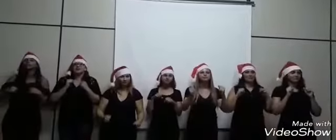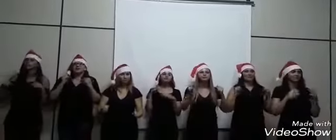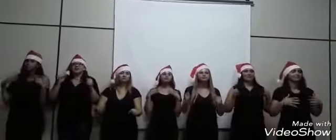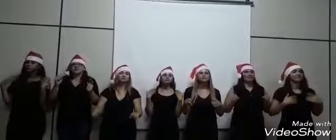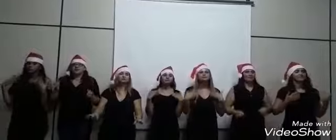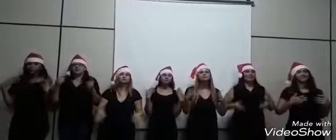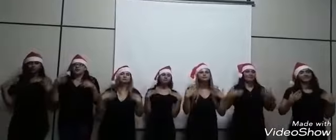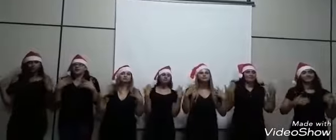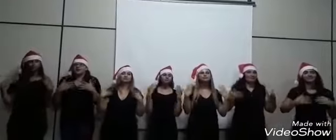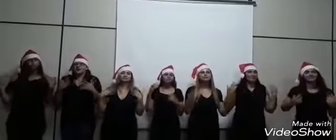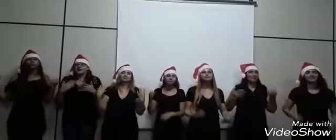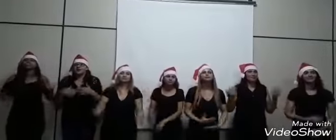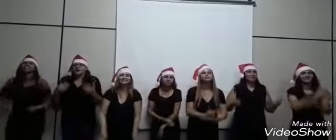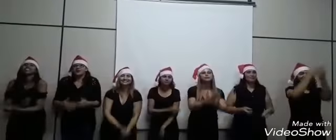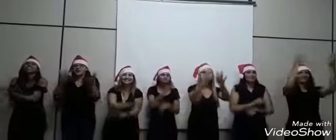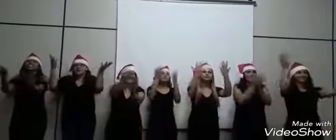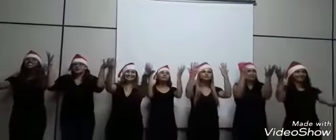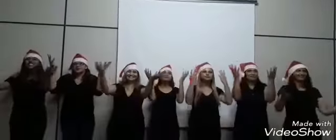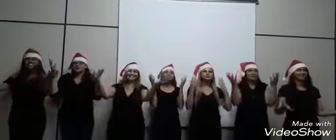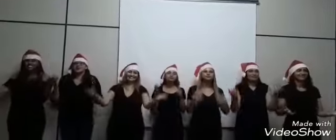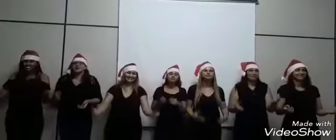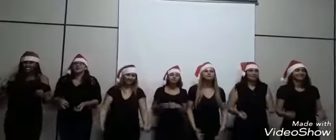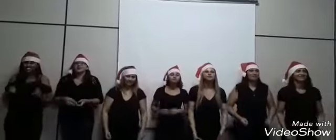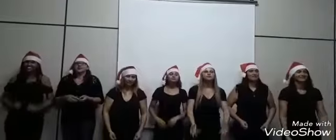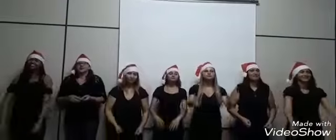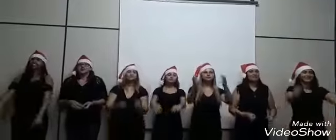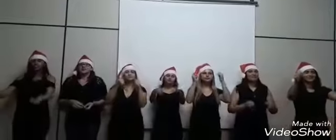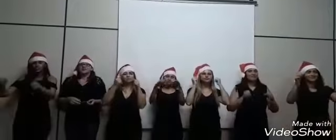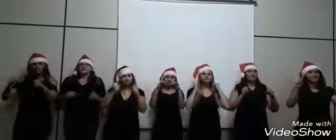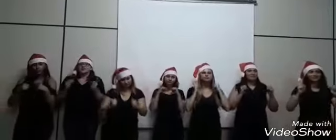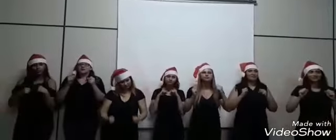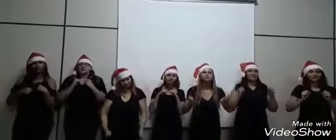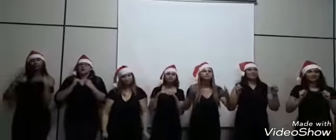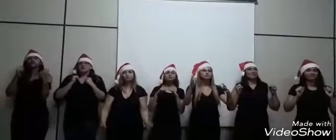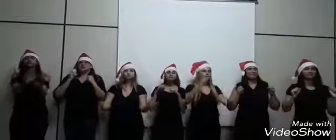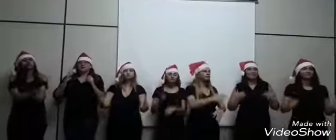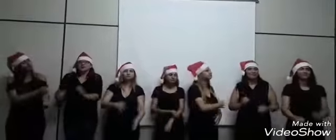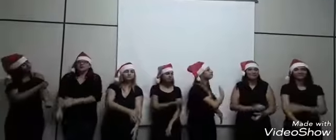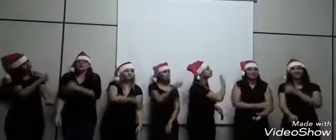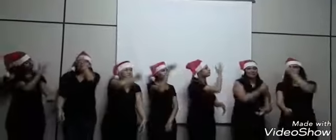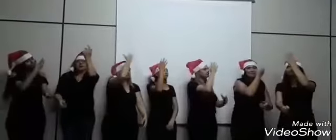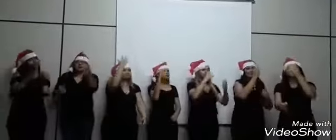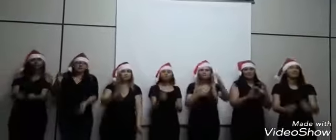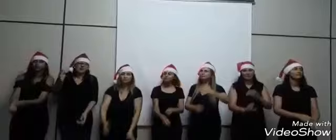de espalhar alegria Se a gente é capaz de tudo nessa